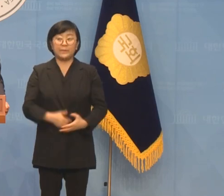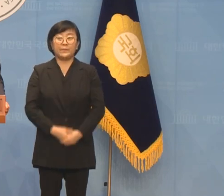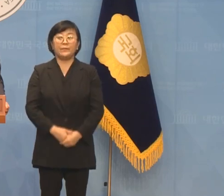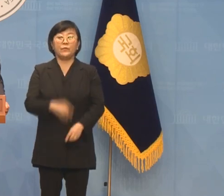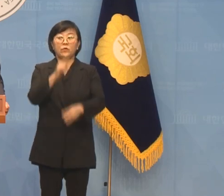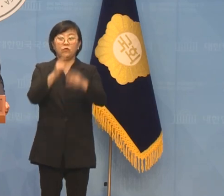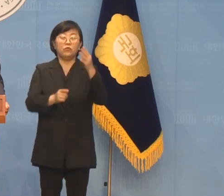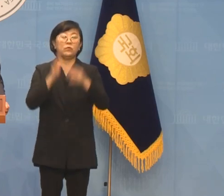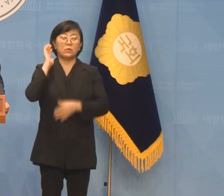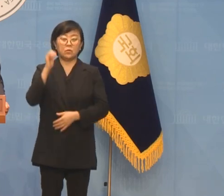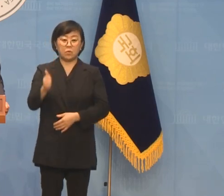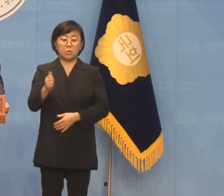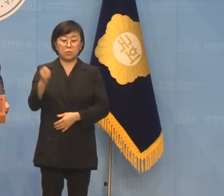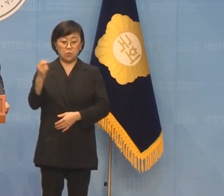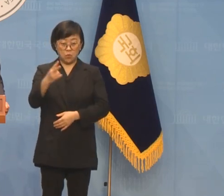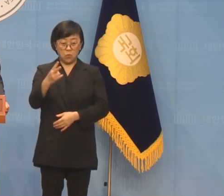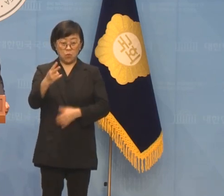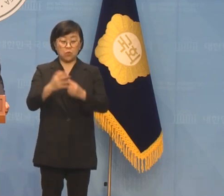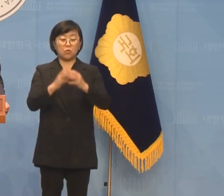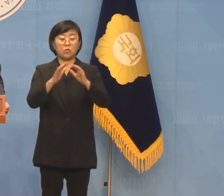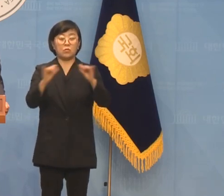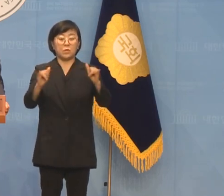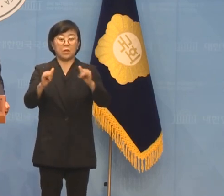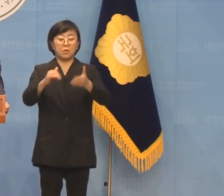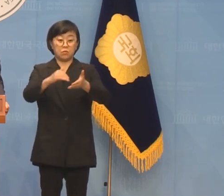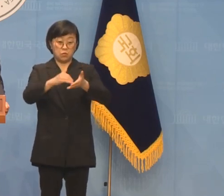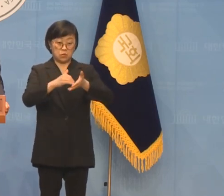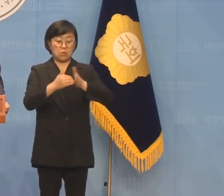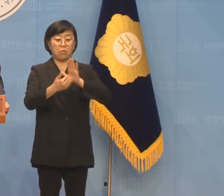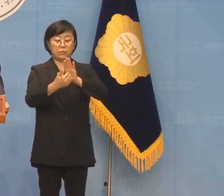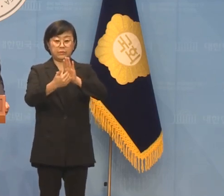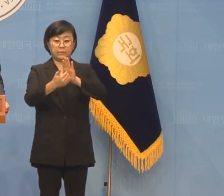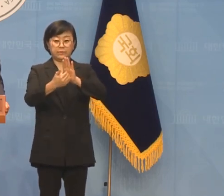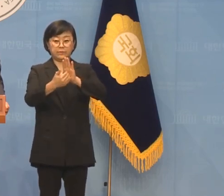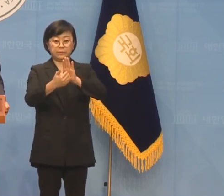윤석열 대통령은 또 한 번 국민의 요구를 거부했습니다.